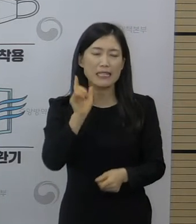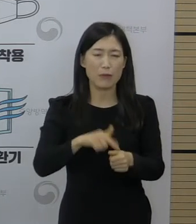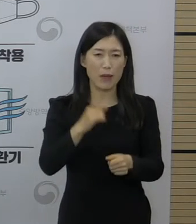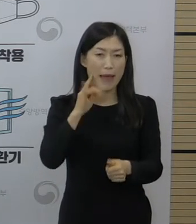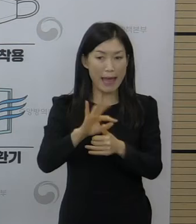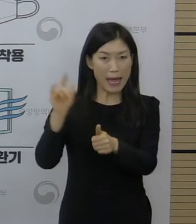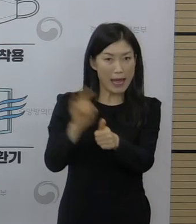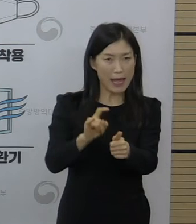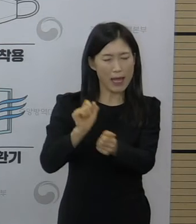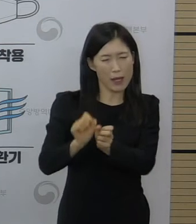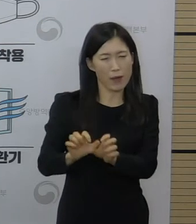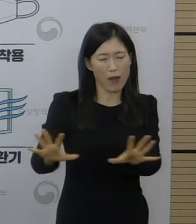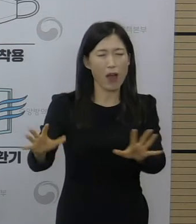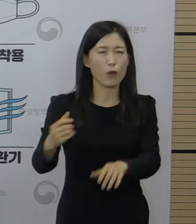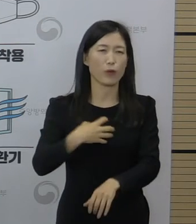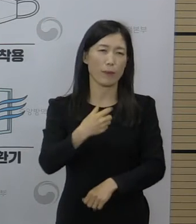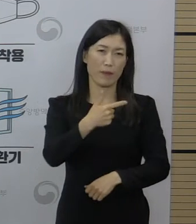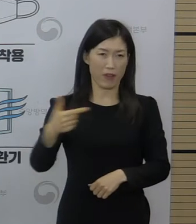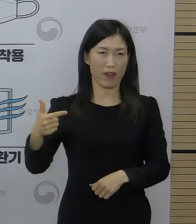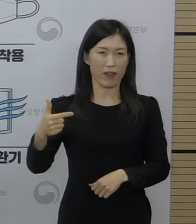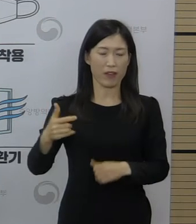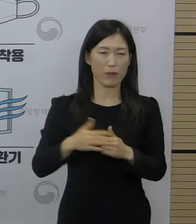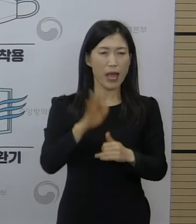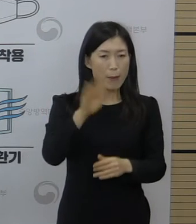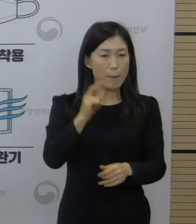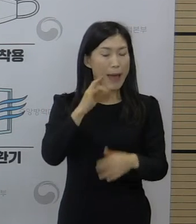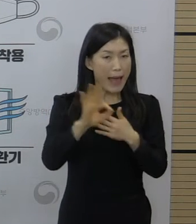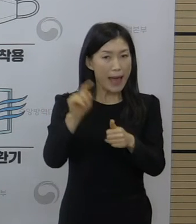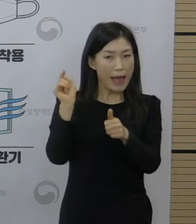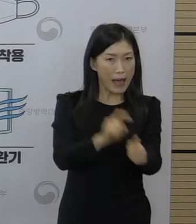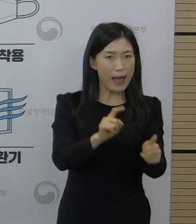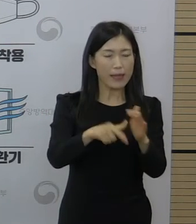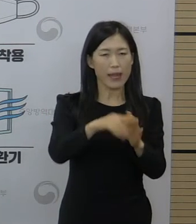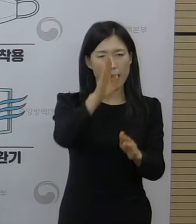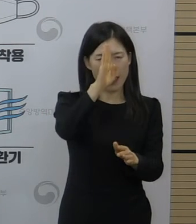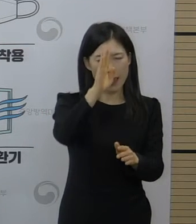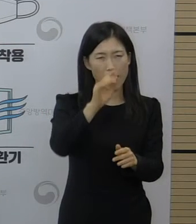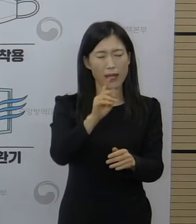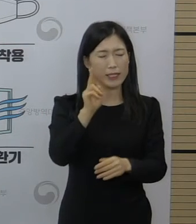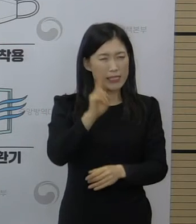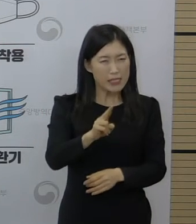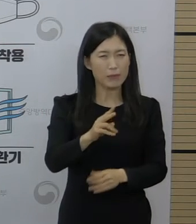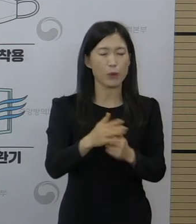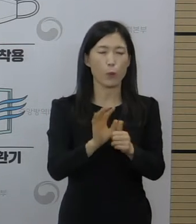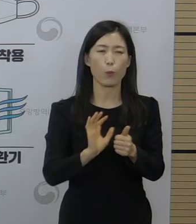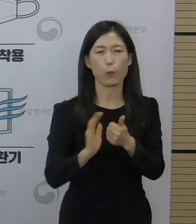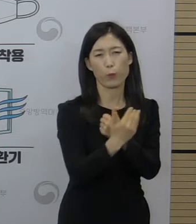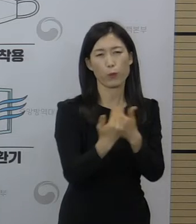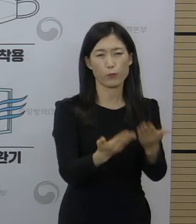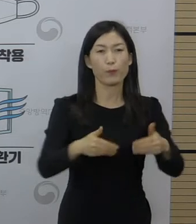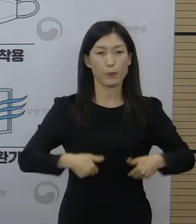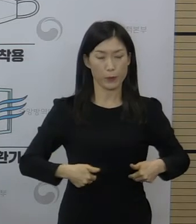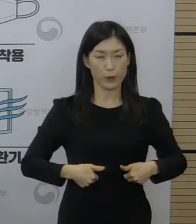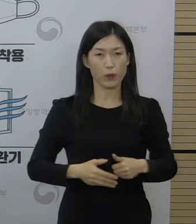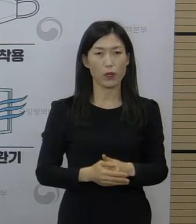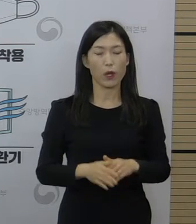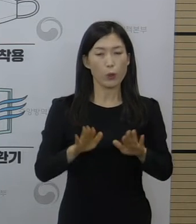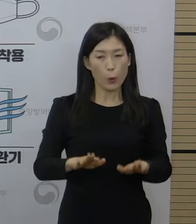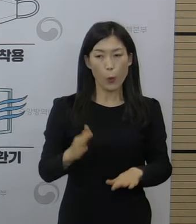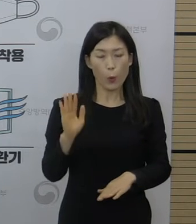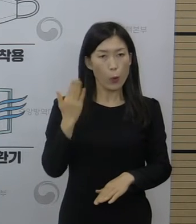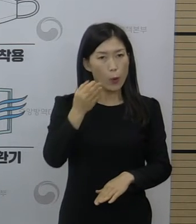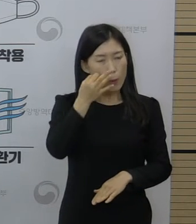높은 고위험군으로 중증과 사망에 대한 예방, 보호가 필요한 상황입니다. 또한 최근